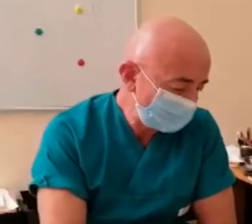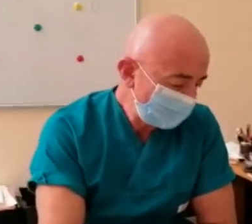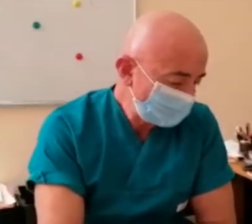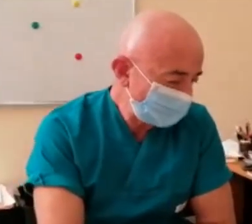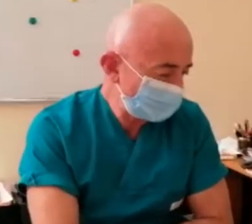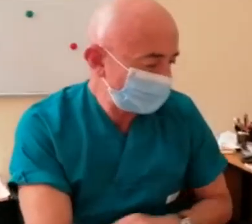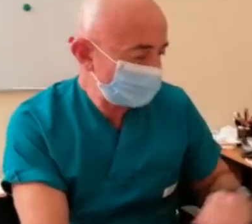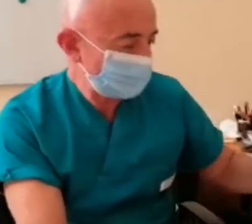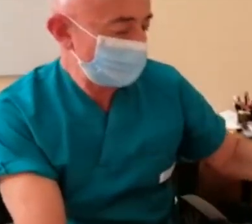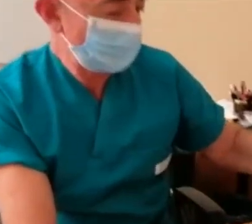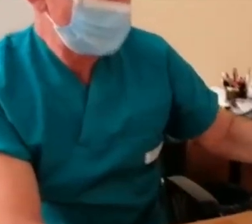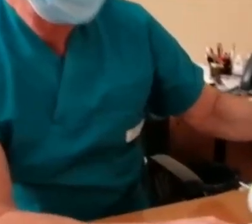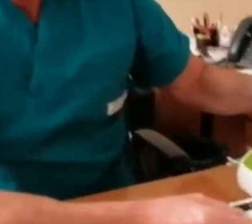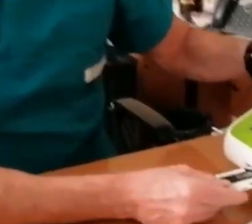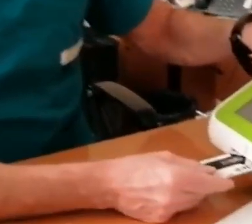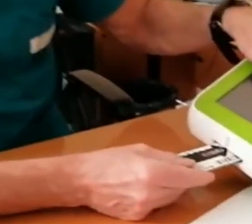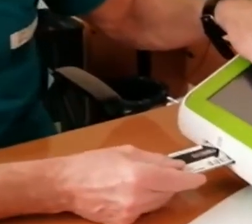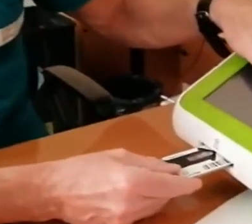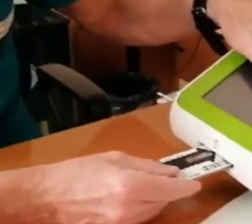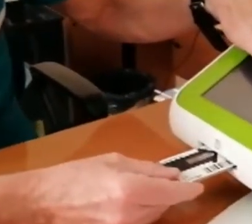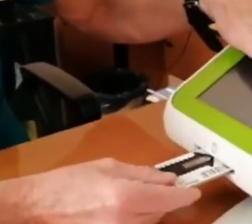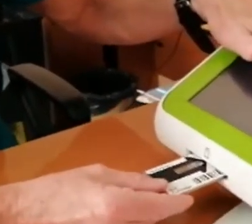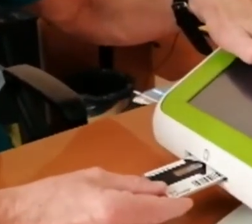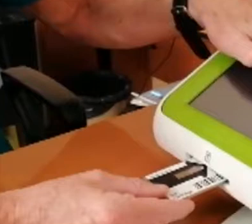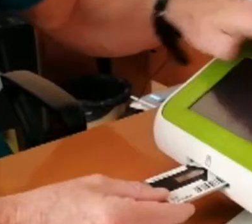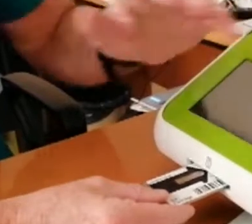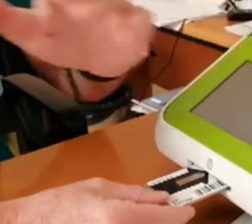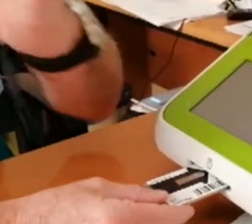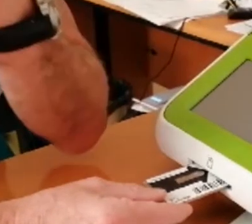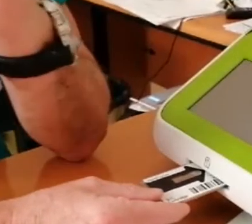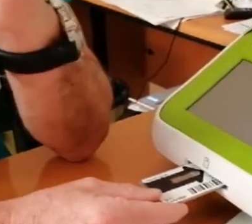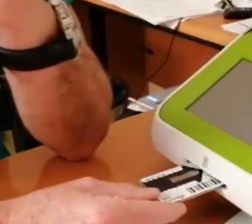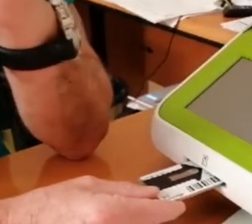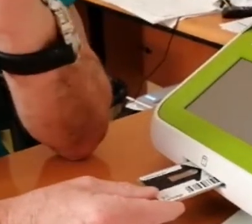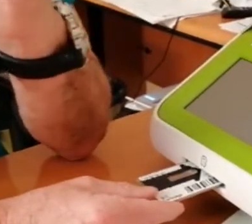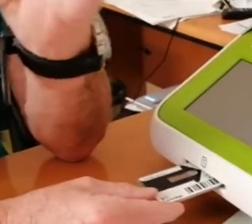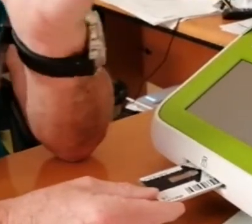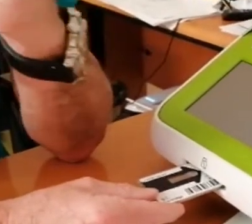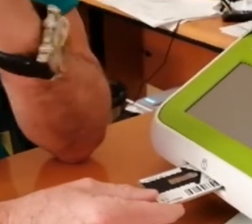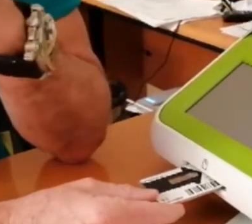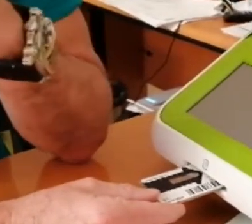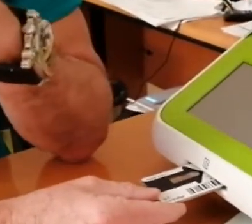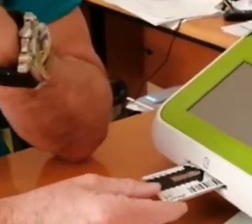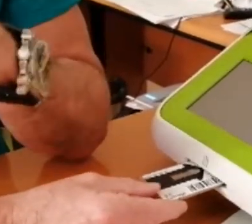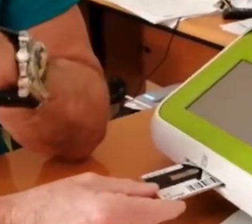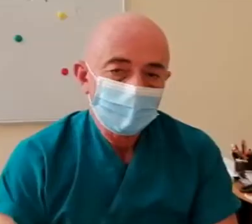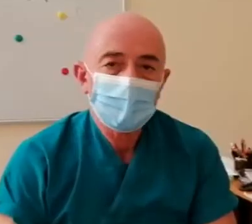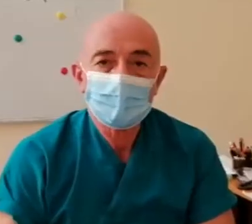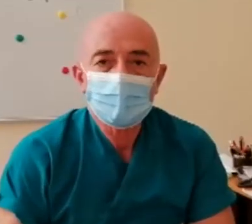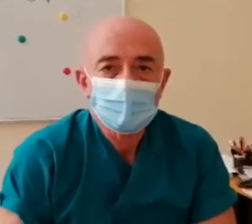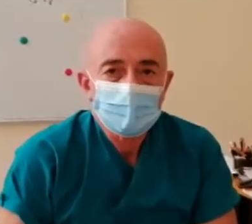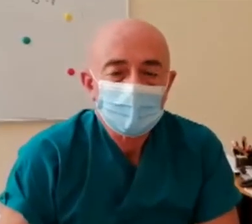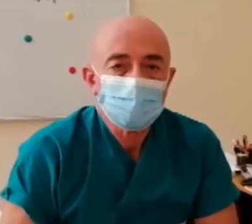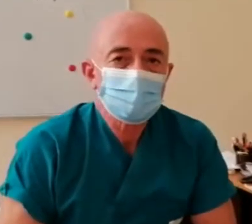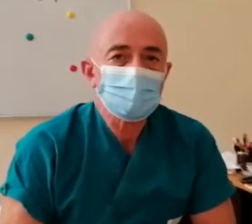ieri sera mostrandolo nel nostro telegiornale in anteprima visto che siamo di fronte ad un virus respiratorio che non rimani latenza spiega rigoli è